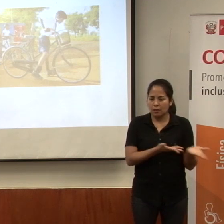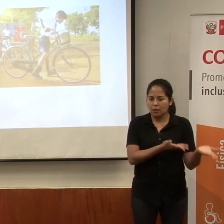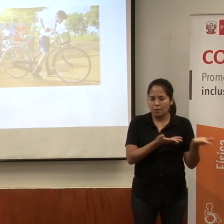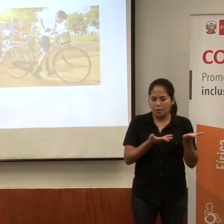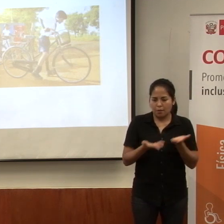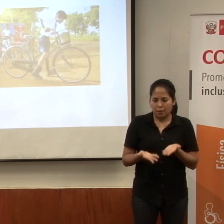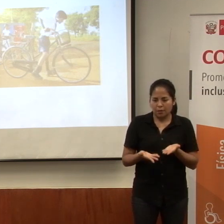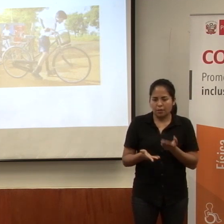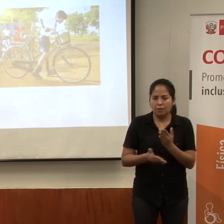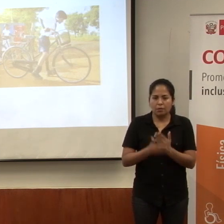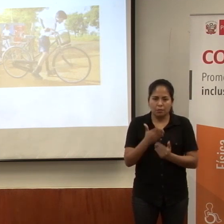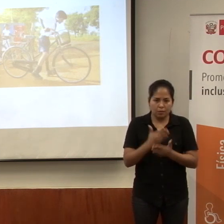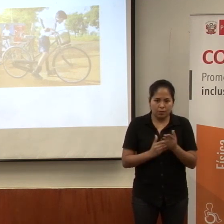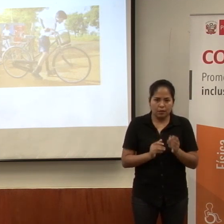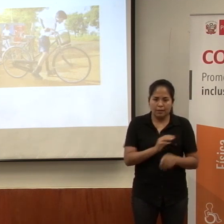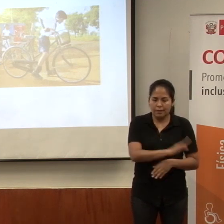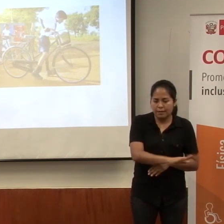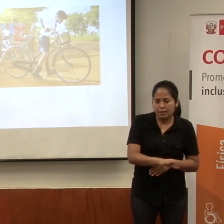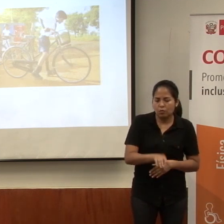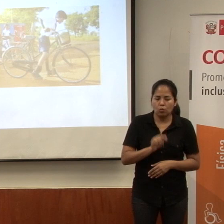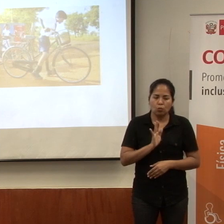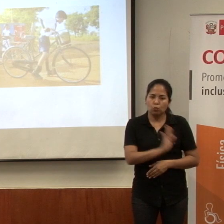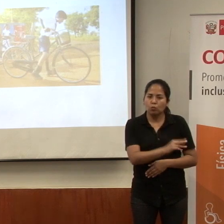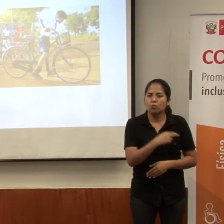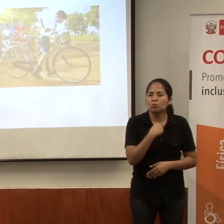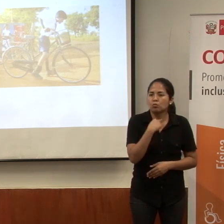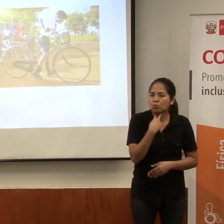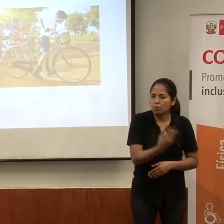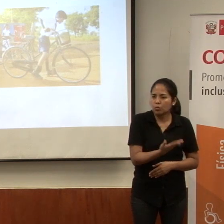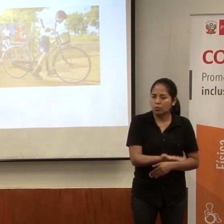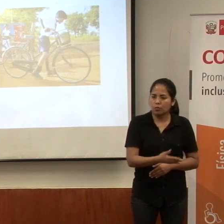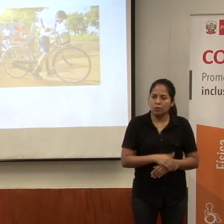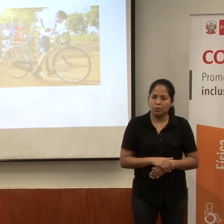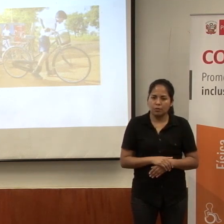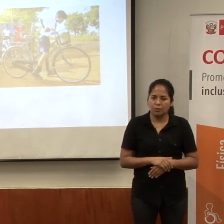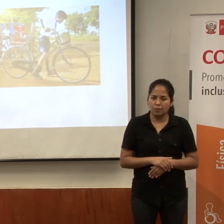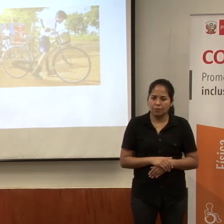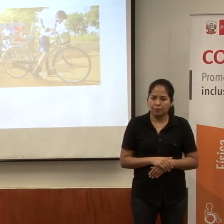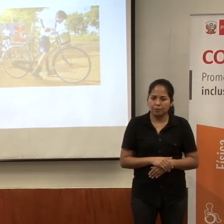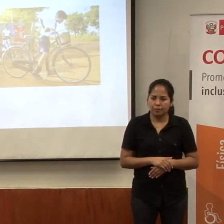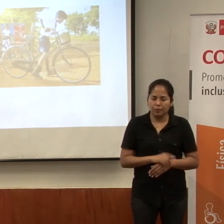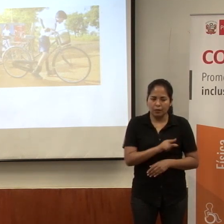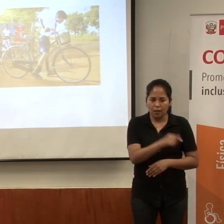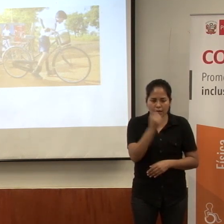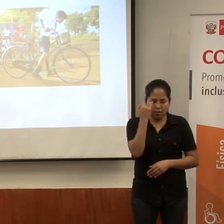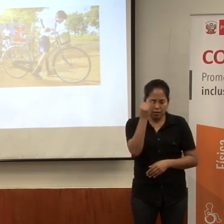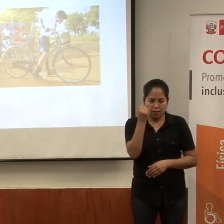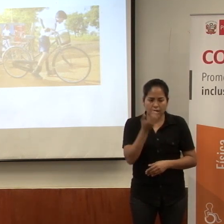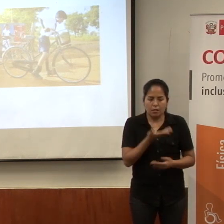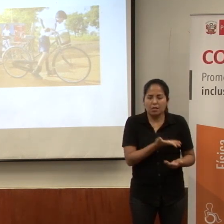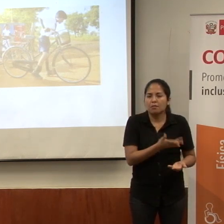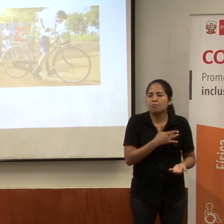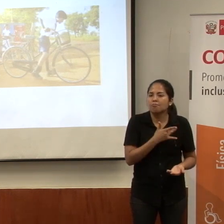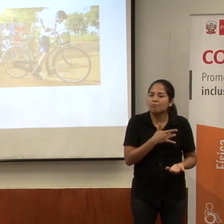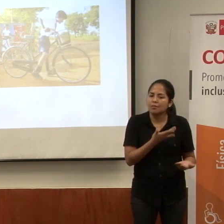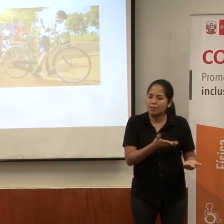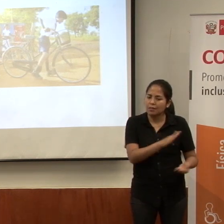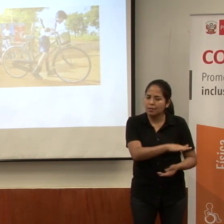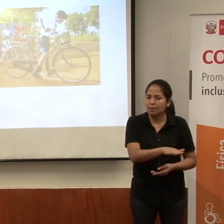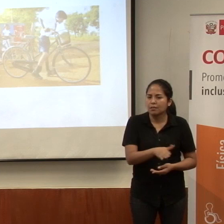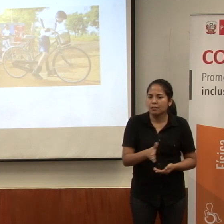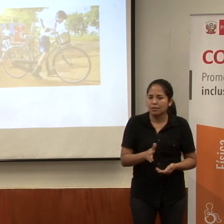con discapacidad, su voz, para poder tener, que nos den luces sobre lo que sienten los